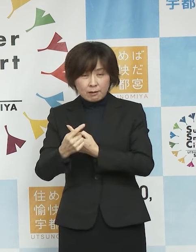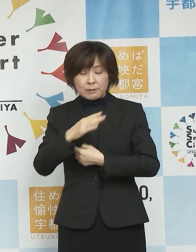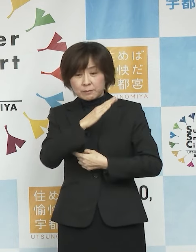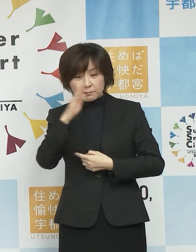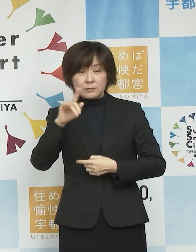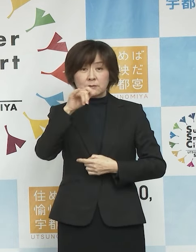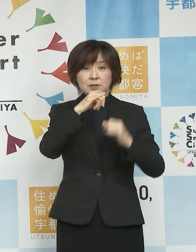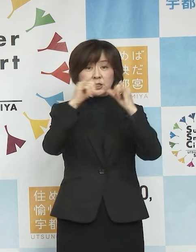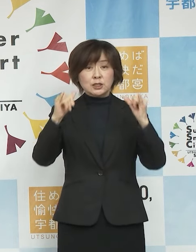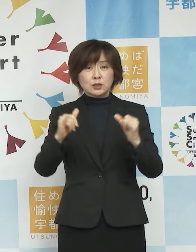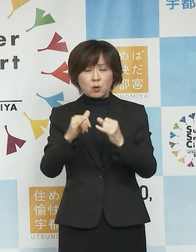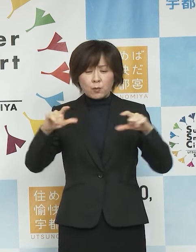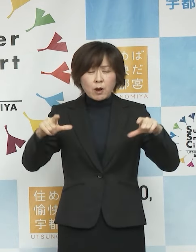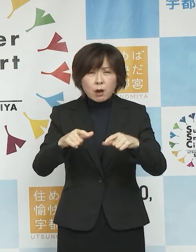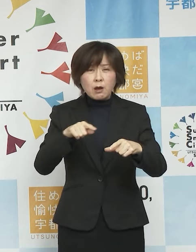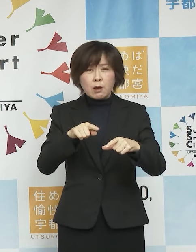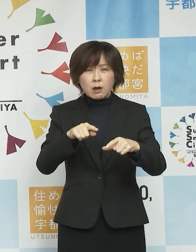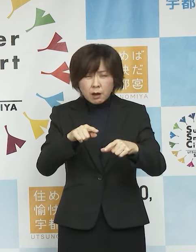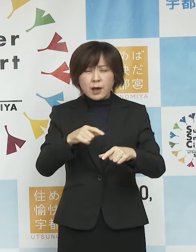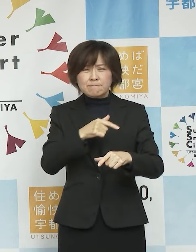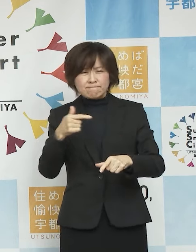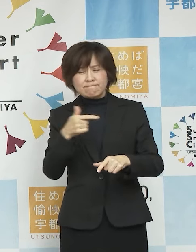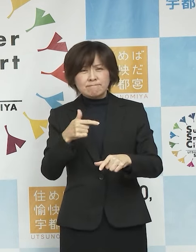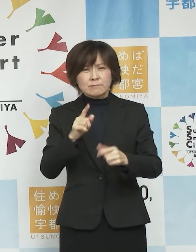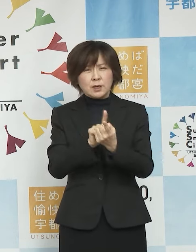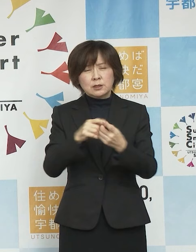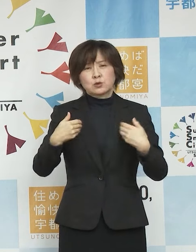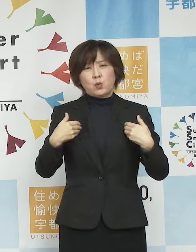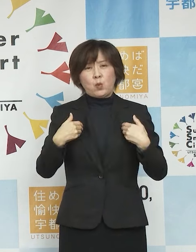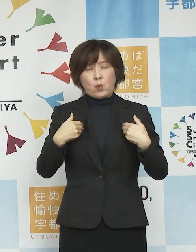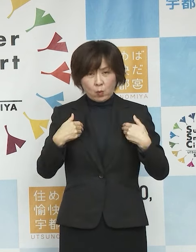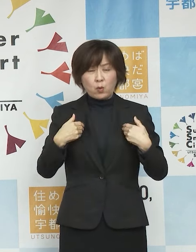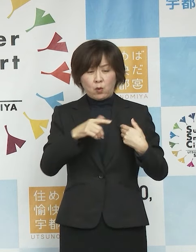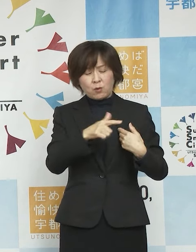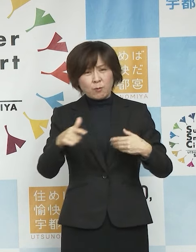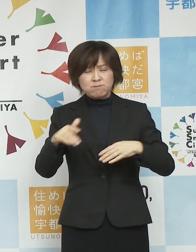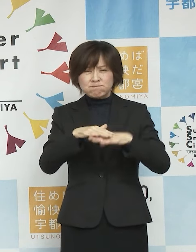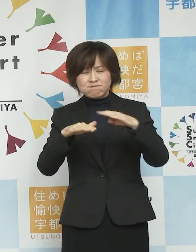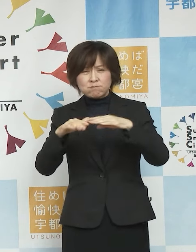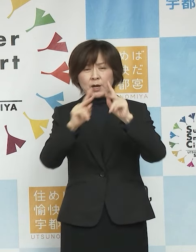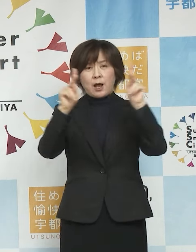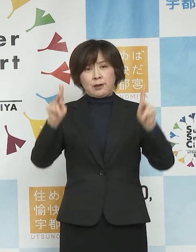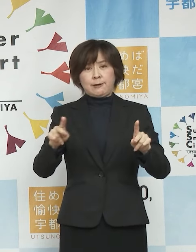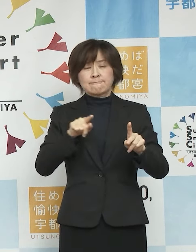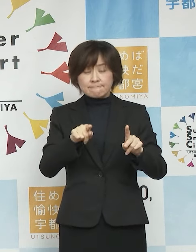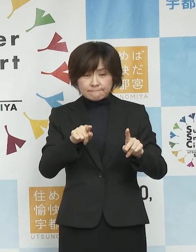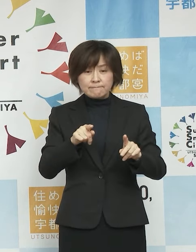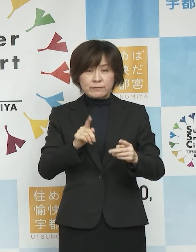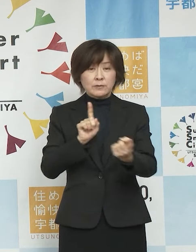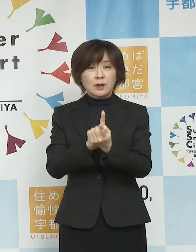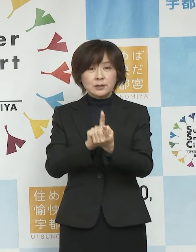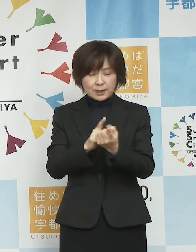人口減少は待ったなしの状況であり、こうした山積する課題に正面から向き合い、市政を運